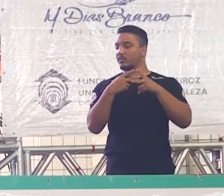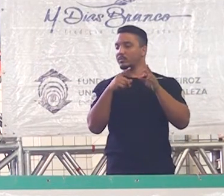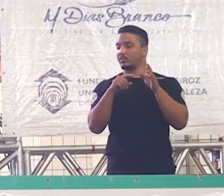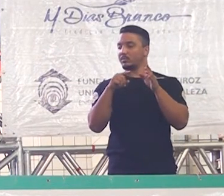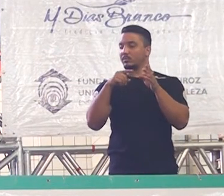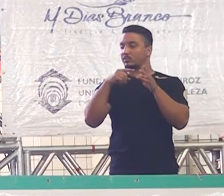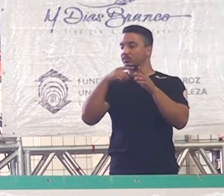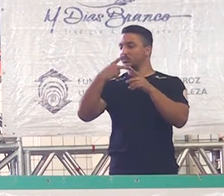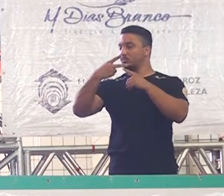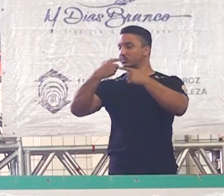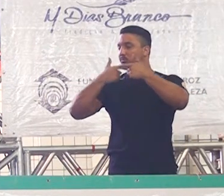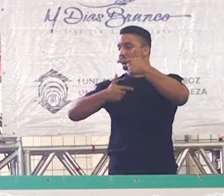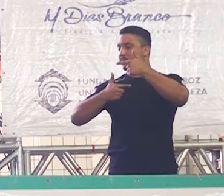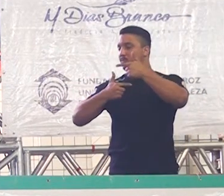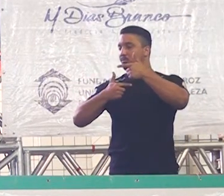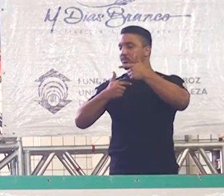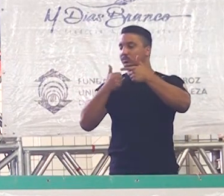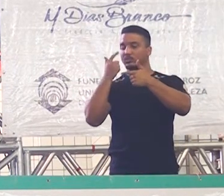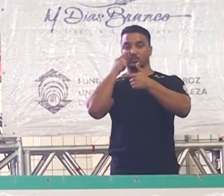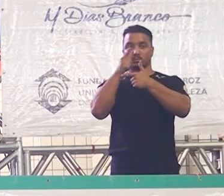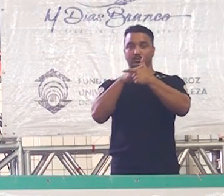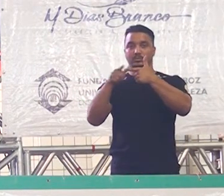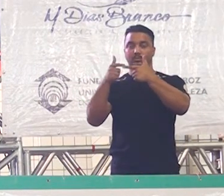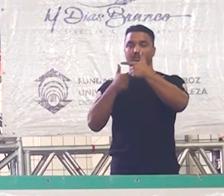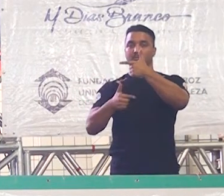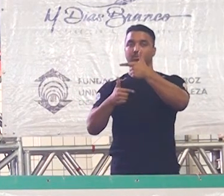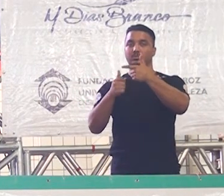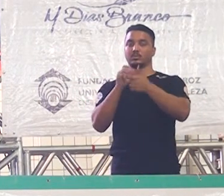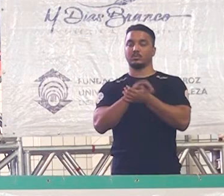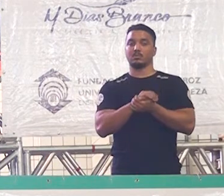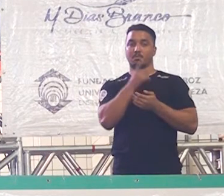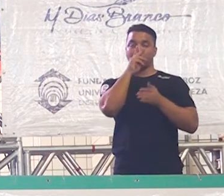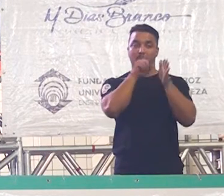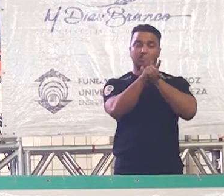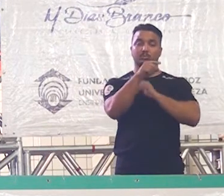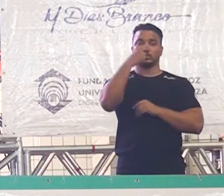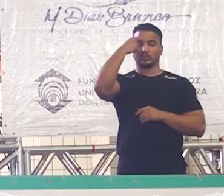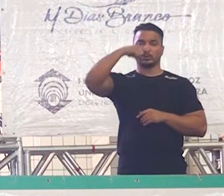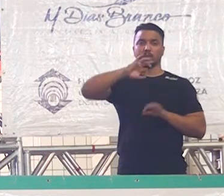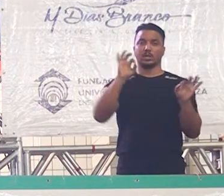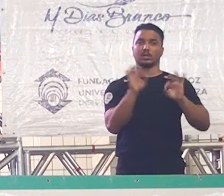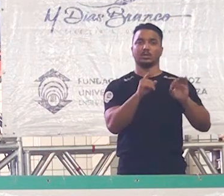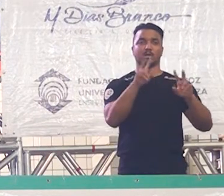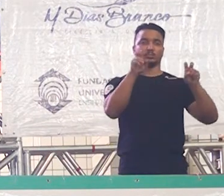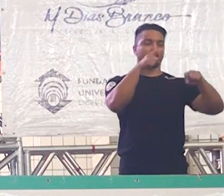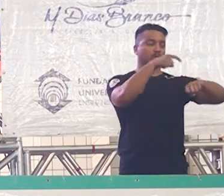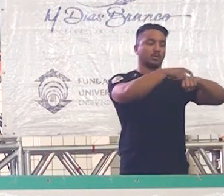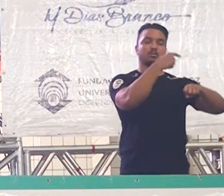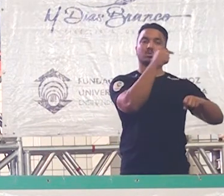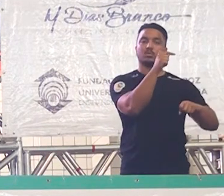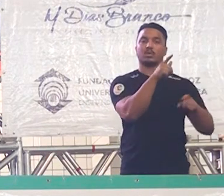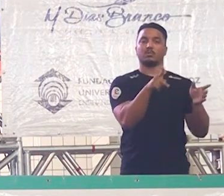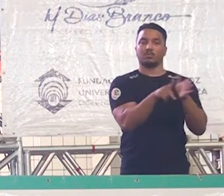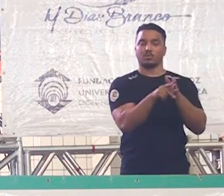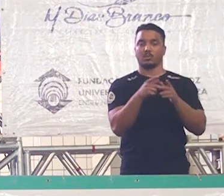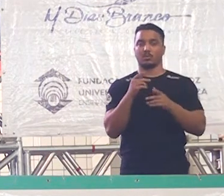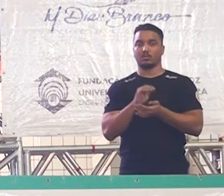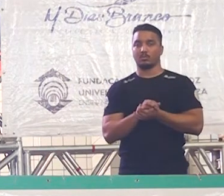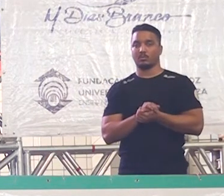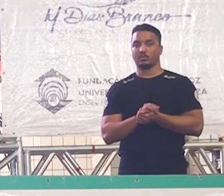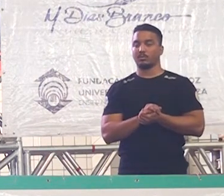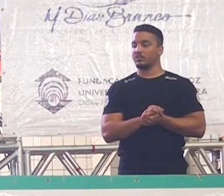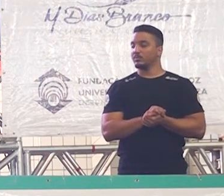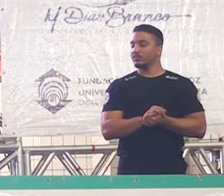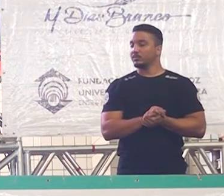Pegou os teus dados, anotou direitinho, a questão não dá, não pergunta, ela não fala nada de tempo. Equação de Torricelli.